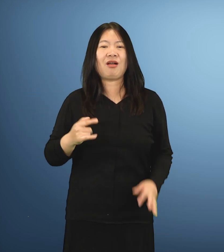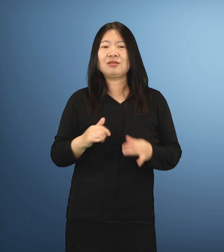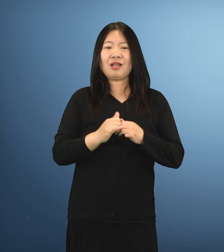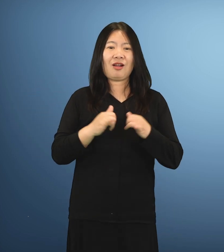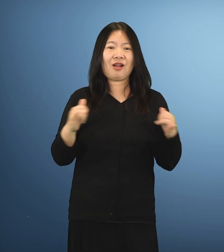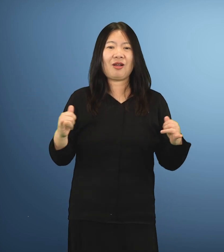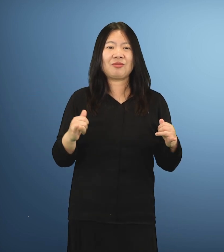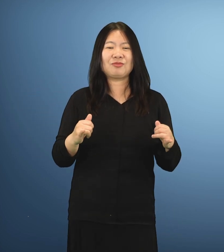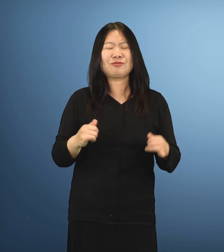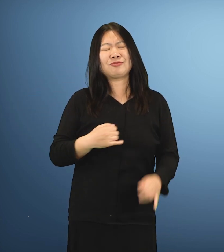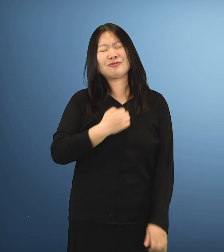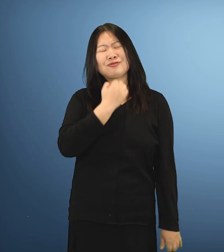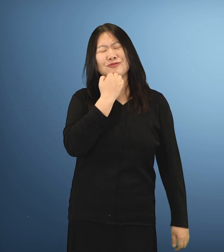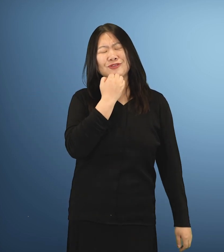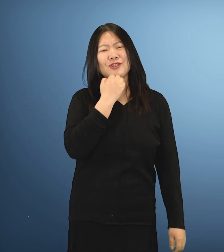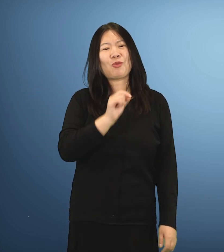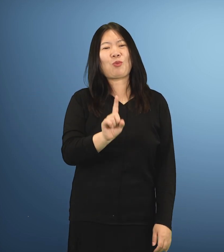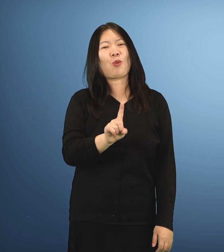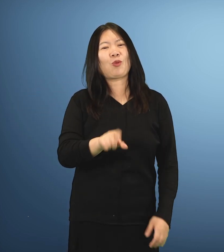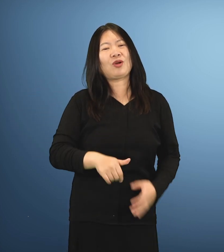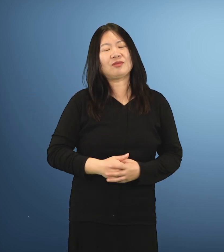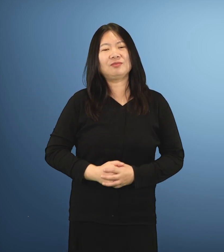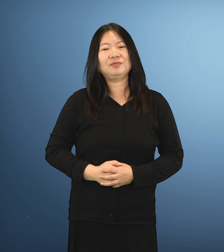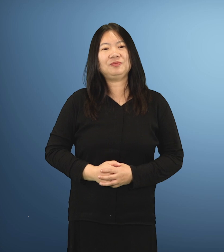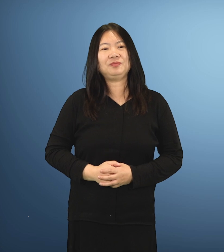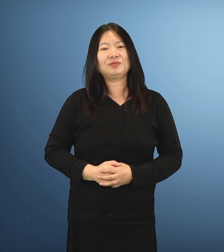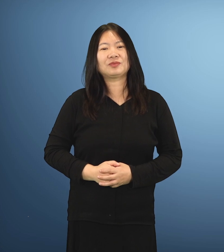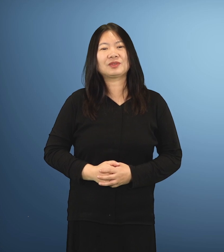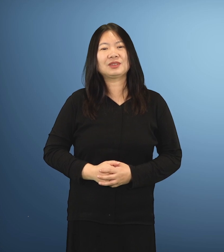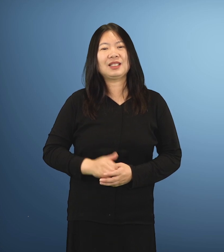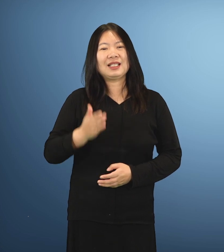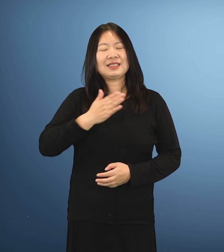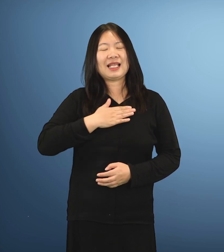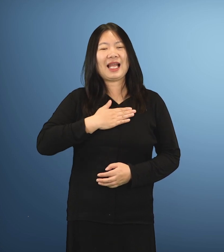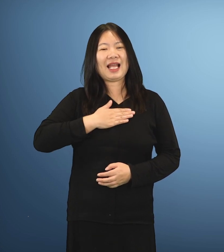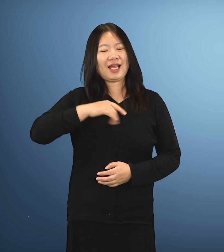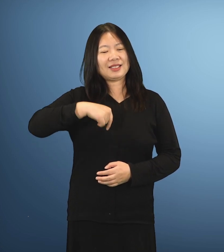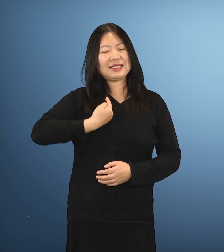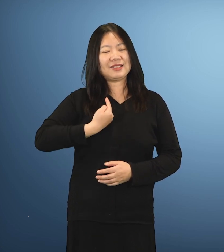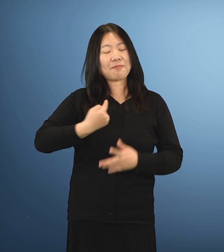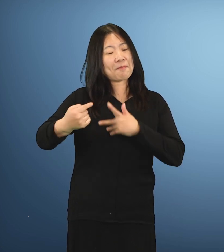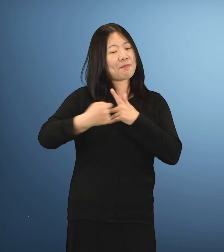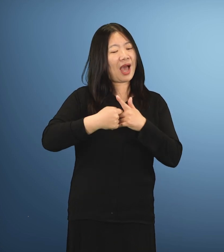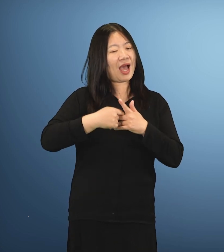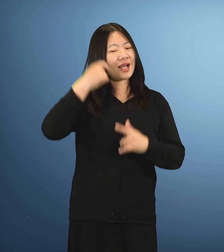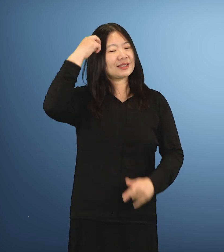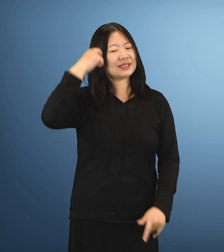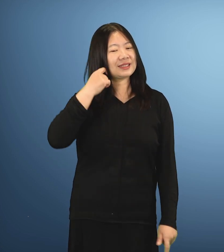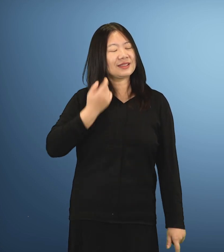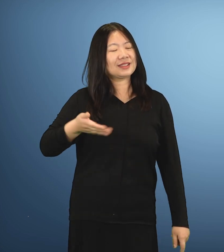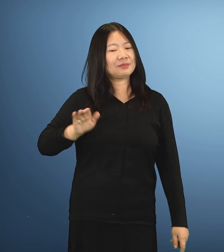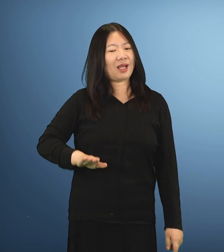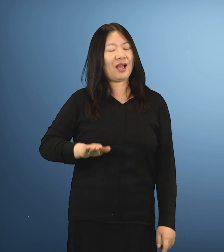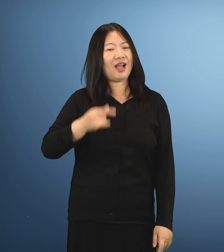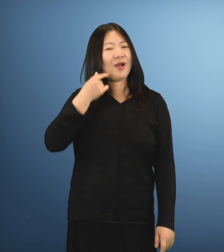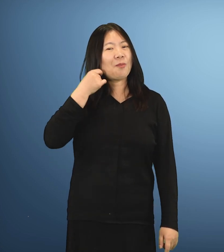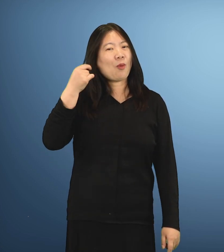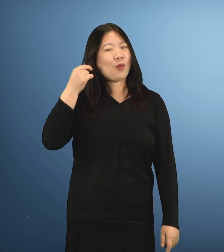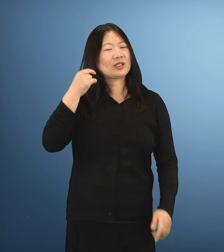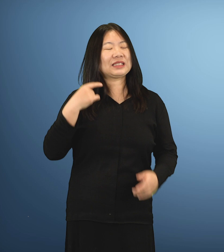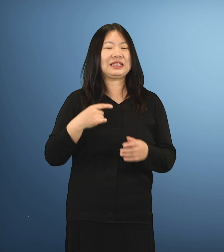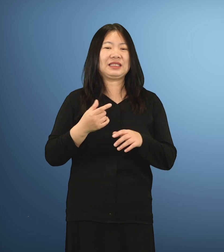사람이 참 우스워요. 자기를 자기가 잘 아는 것 같지만 자기 머리털 개수도